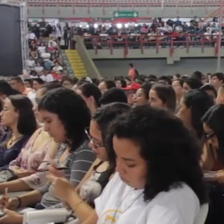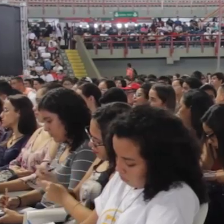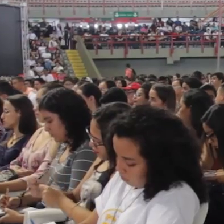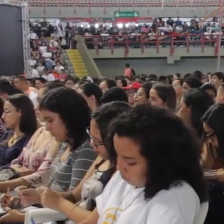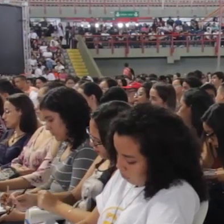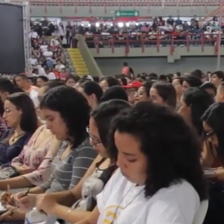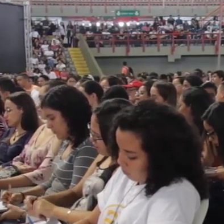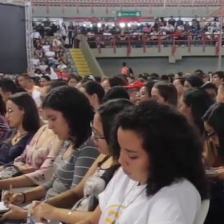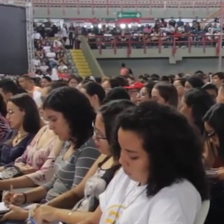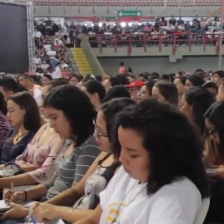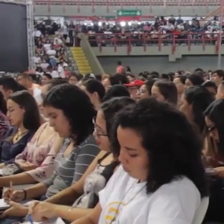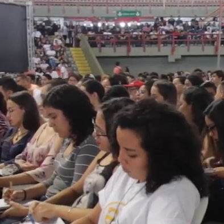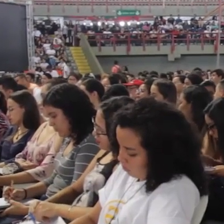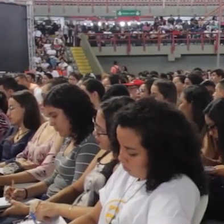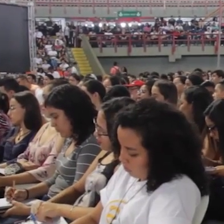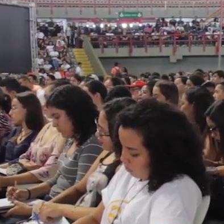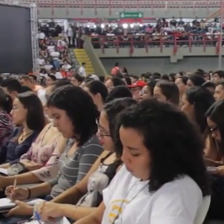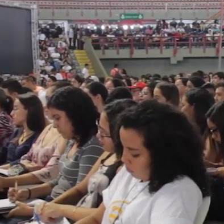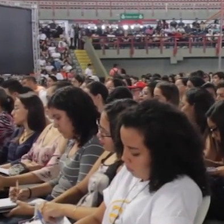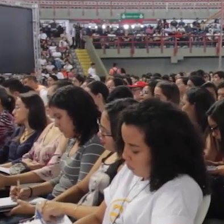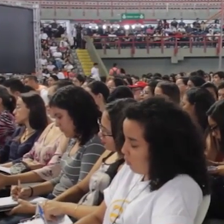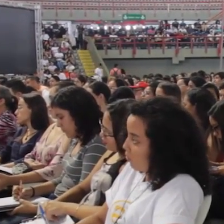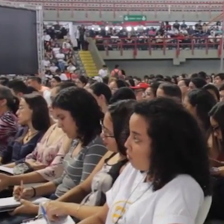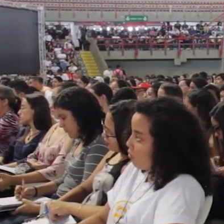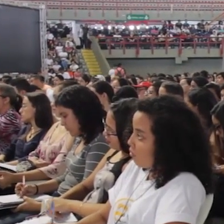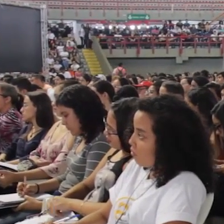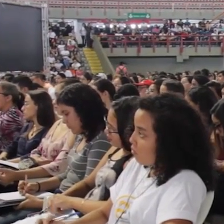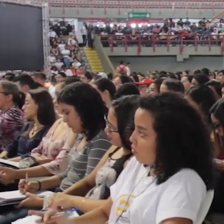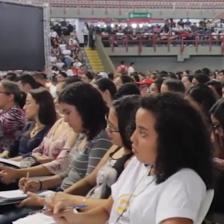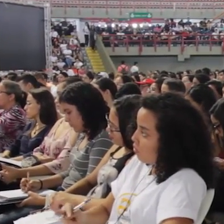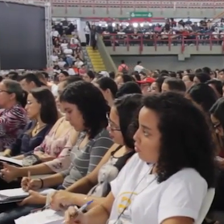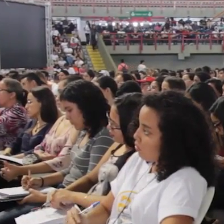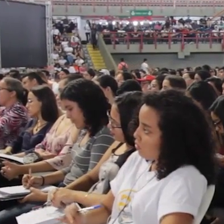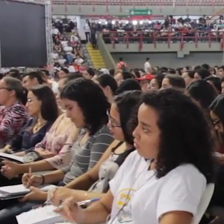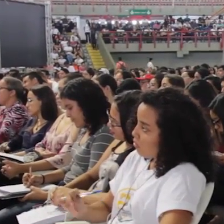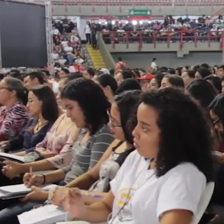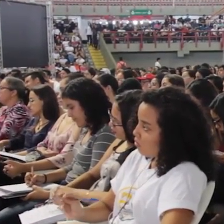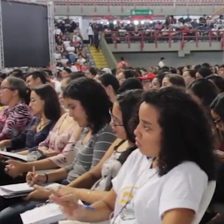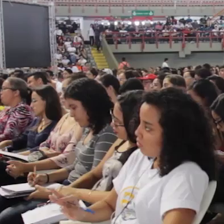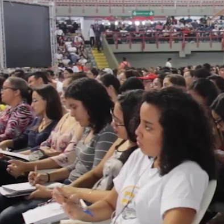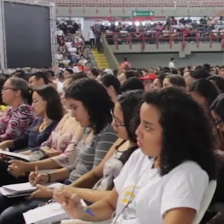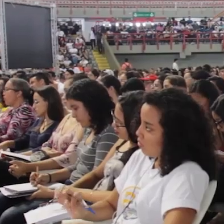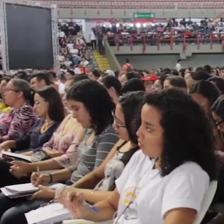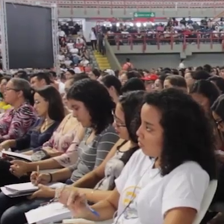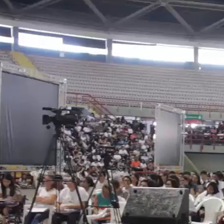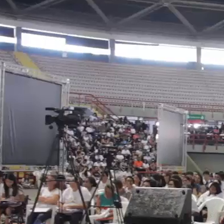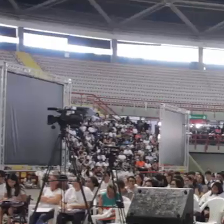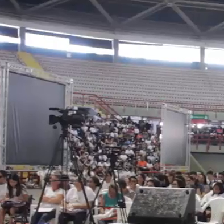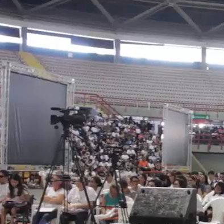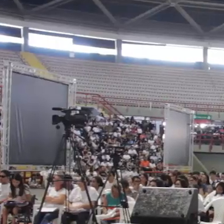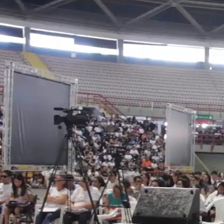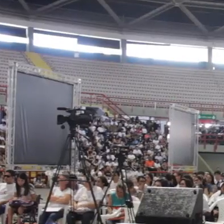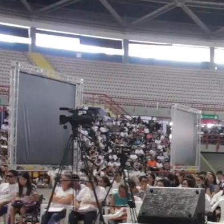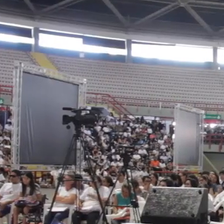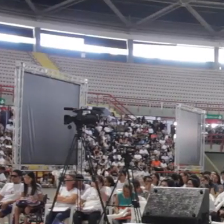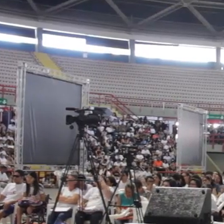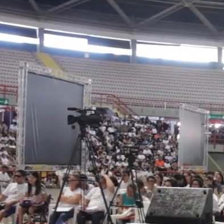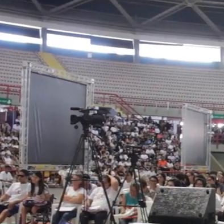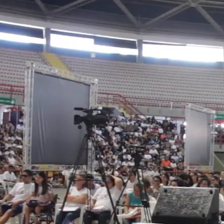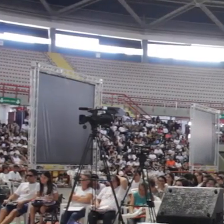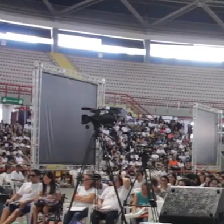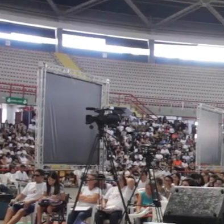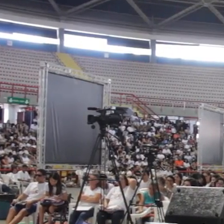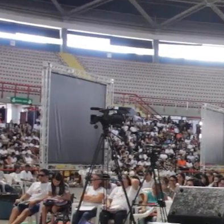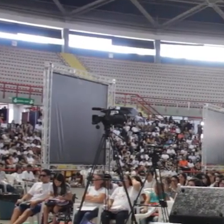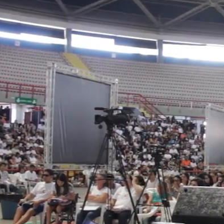não, Diego. Houve um Enem, pessoal, o de 2013, em que o tema foi assim, ó: os efeitos da lei seca